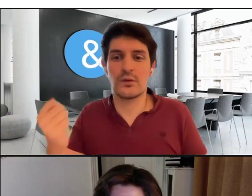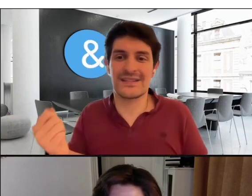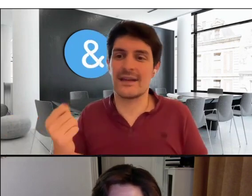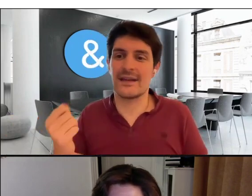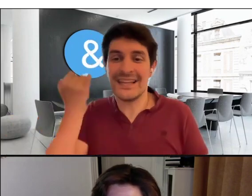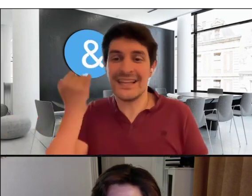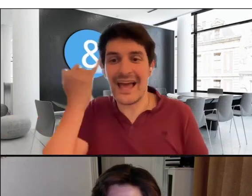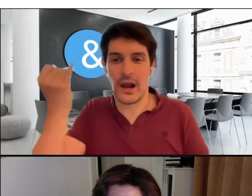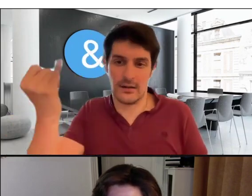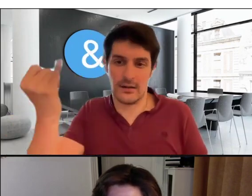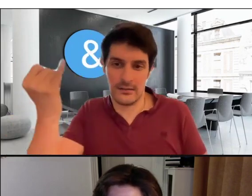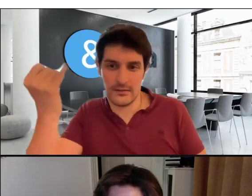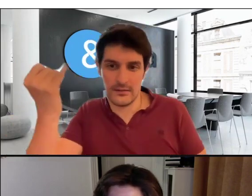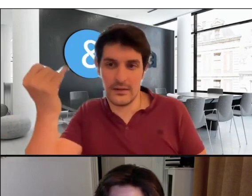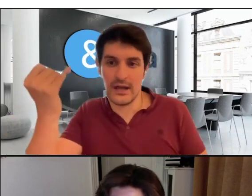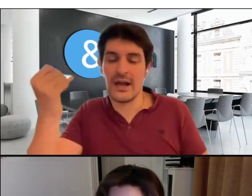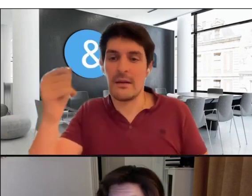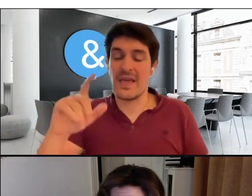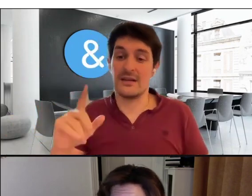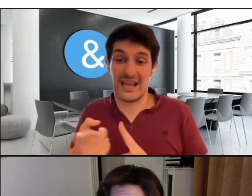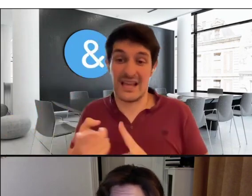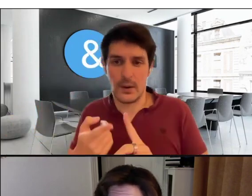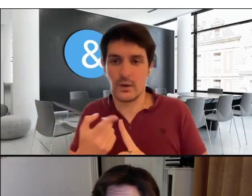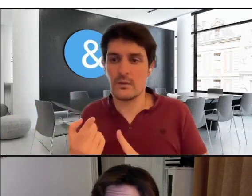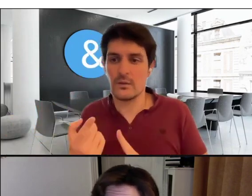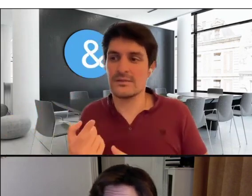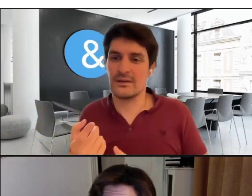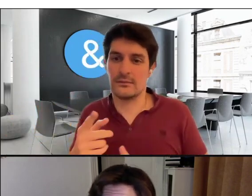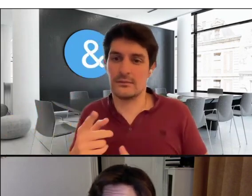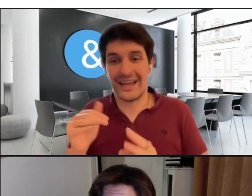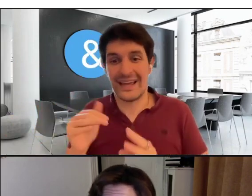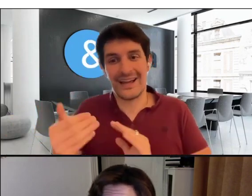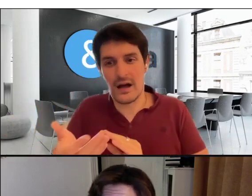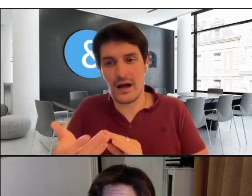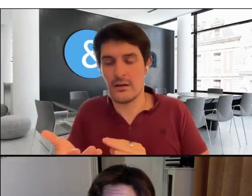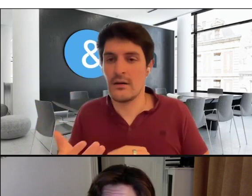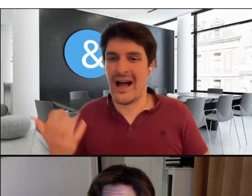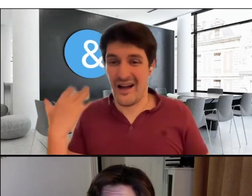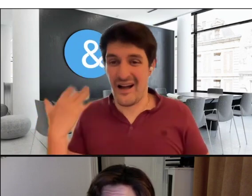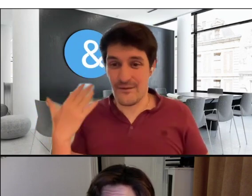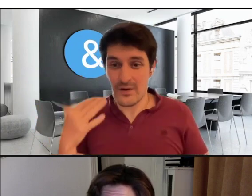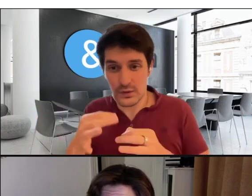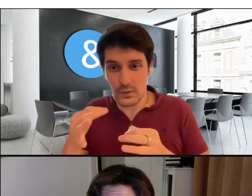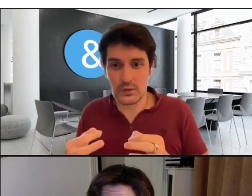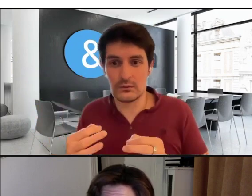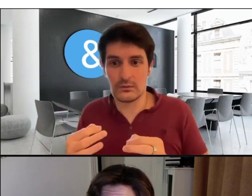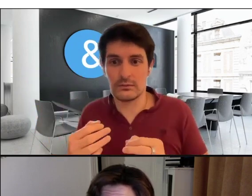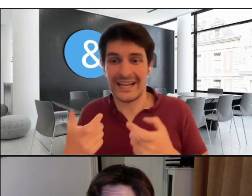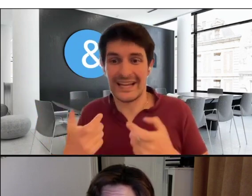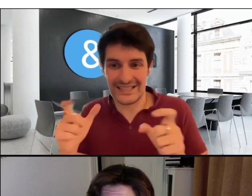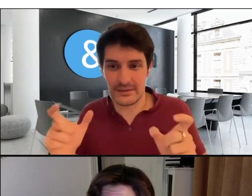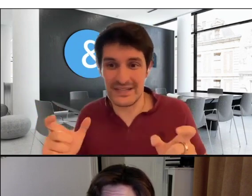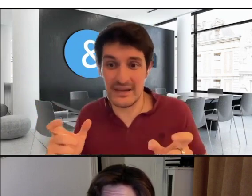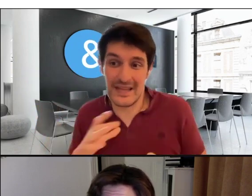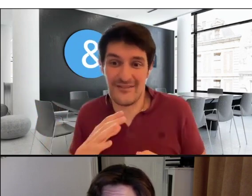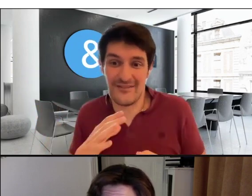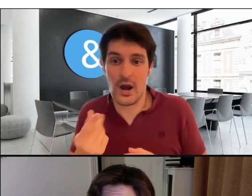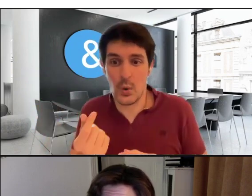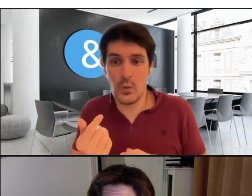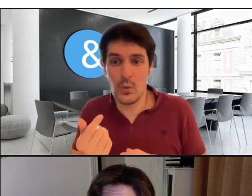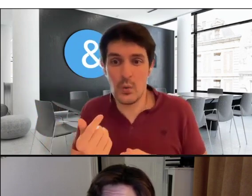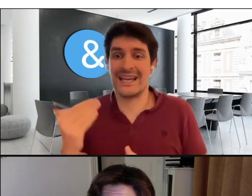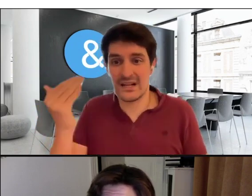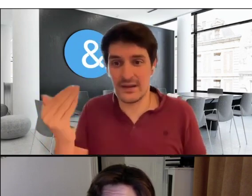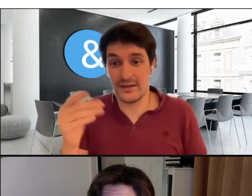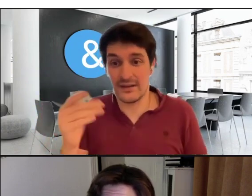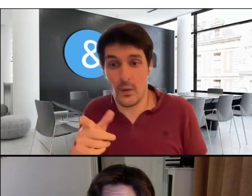c'est idéal. Mais ce qui est important, c'est que derrière ça, avant les solutions d'accessibilité, bah, il y avait un coût très